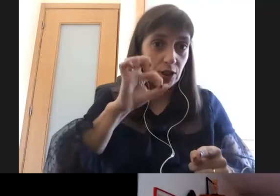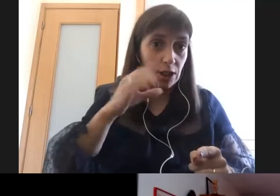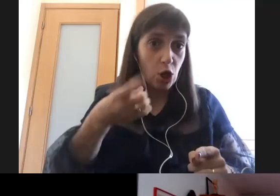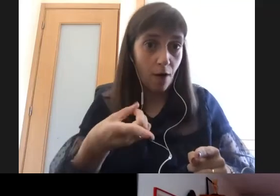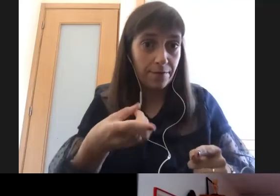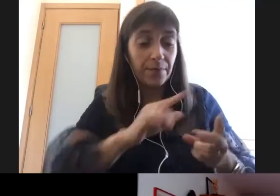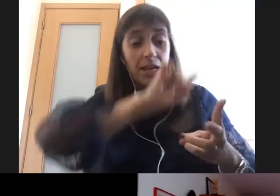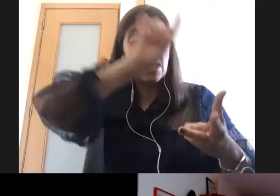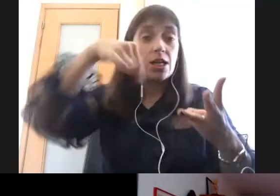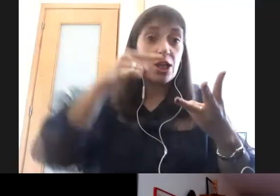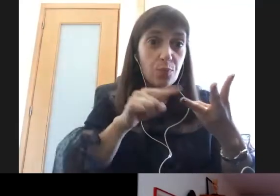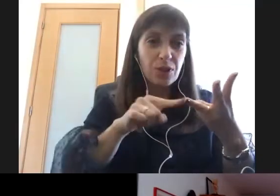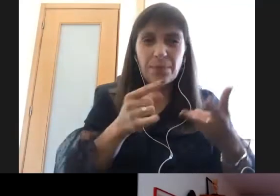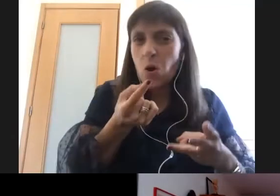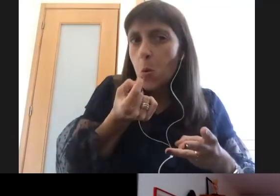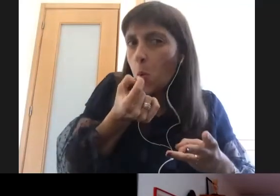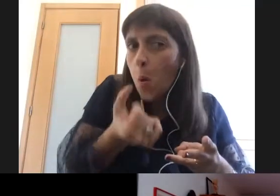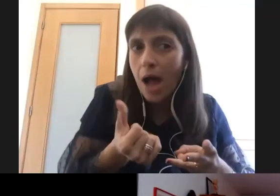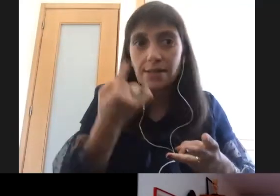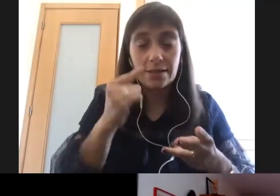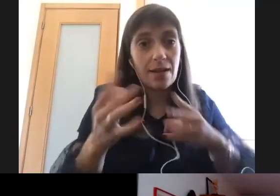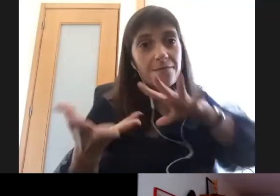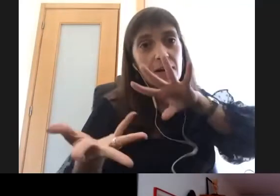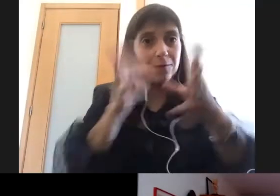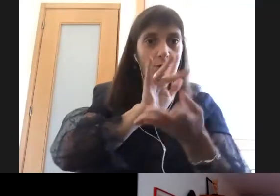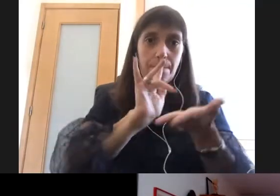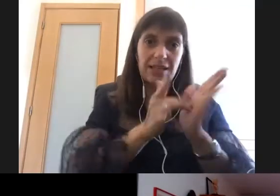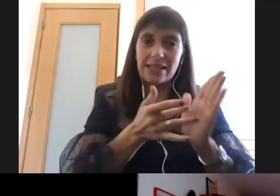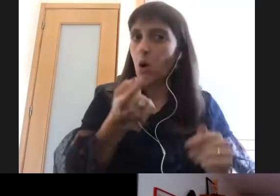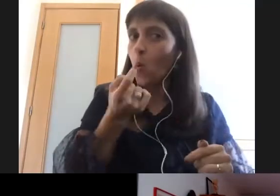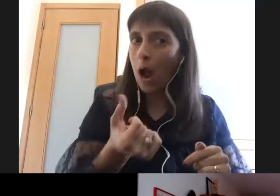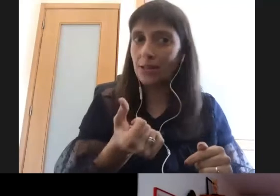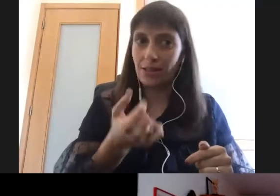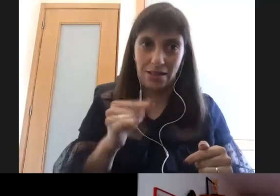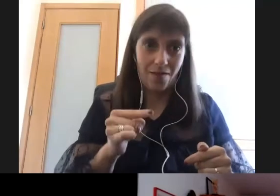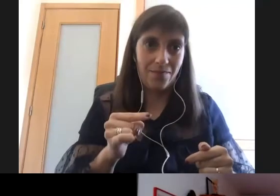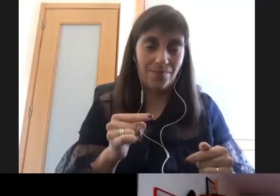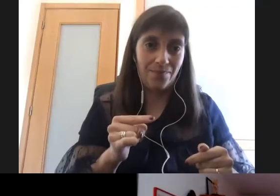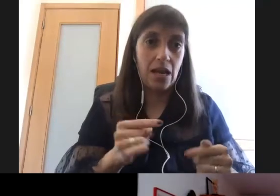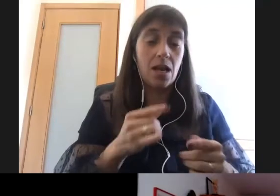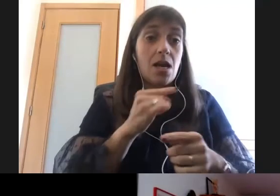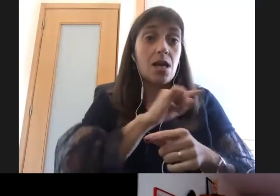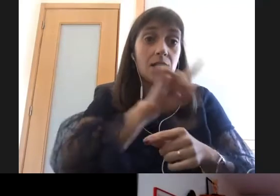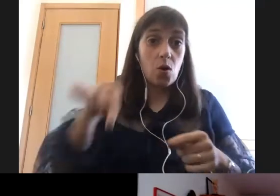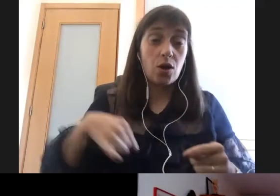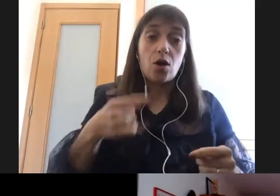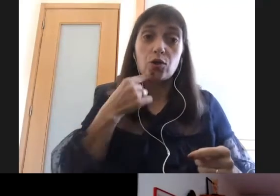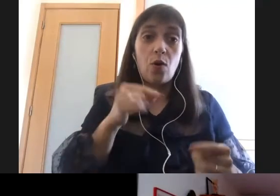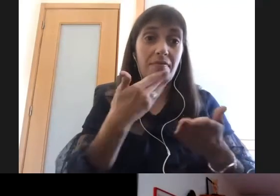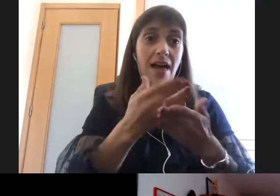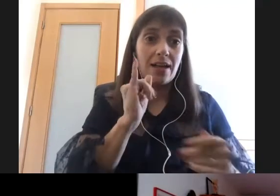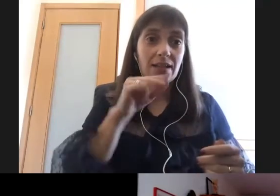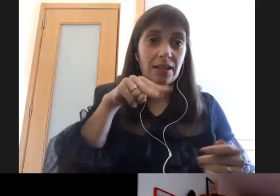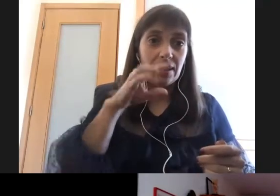E, por muito pouco, não houve a Revolução Brasileira, que é justamente o que a gente chama de Inconfidência Mineira.